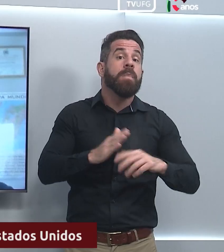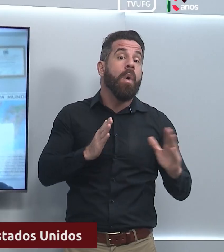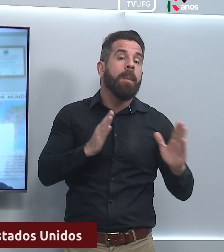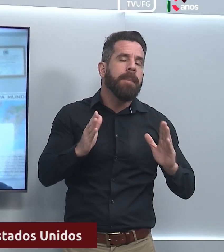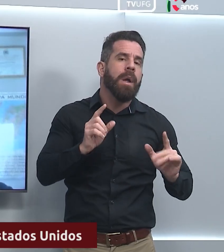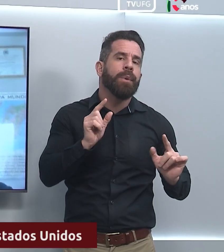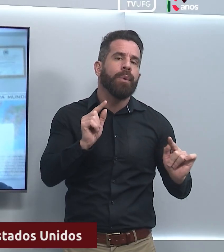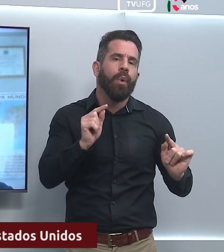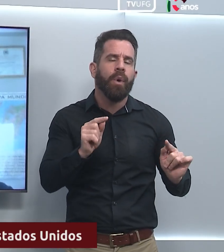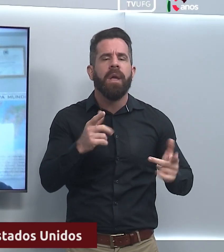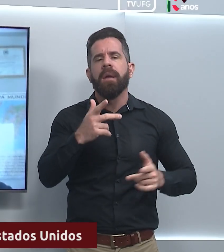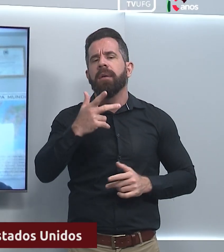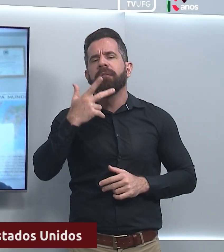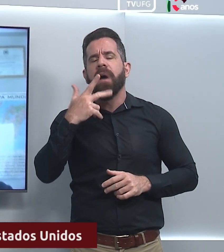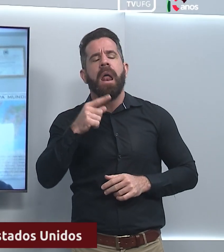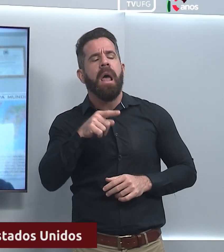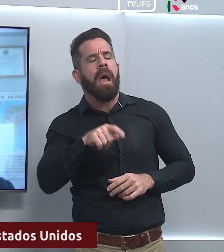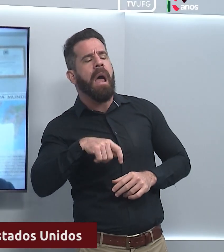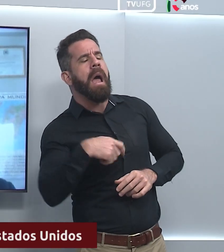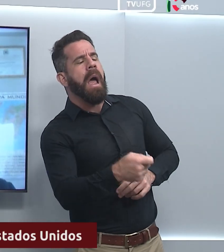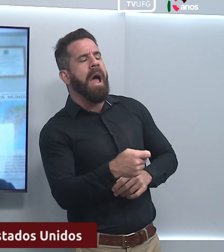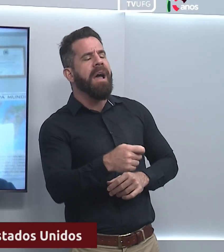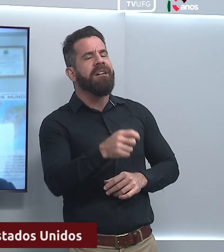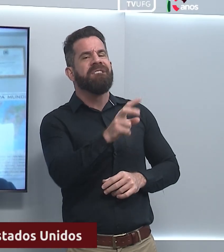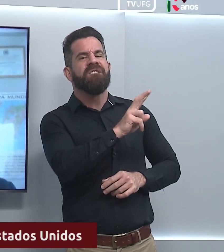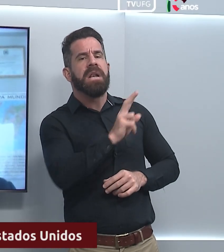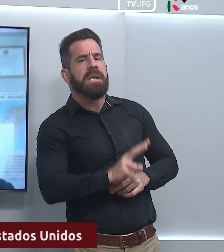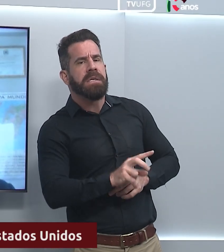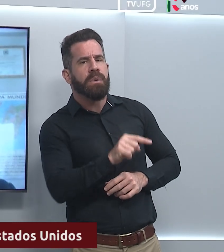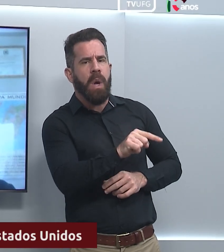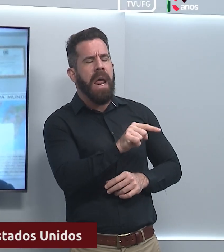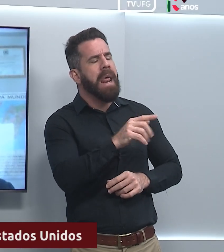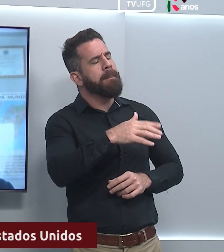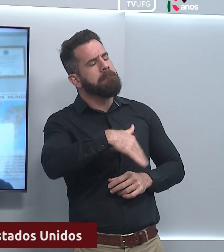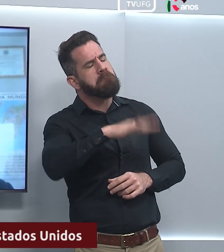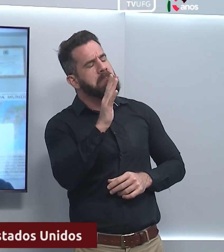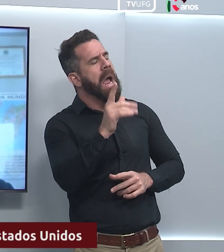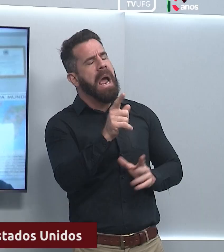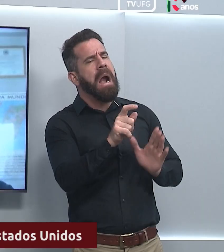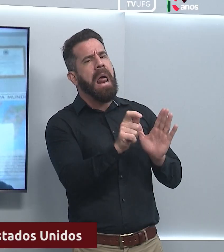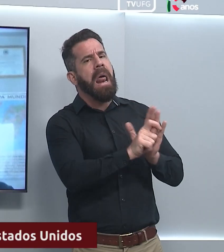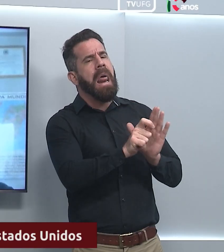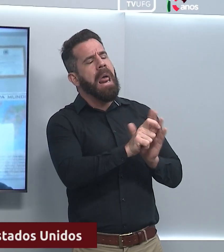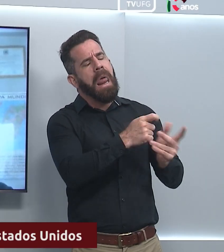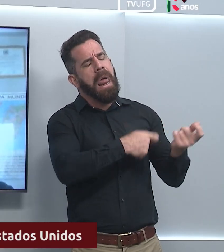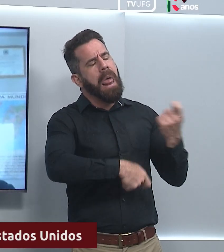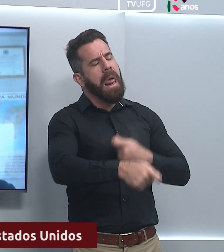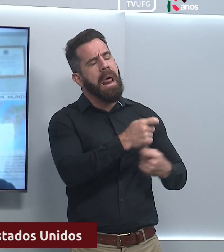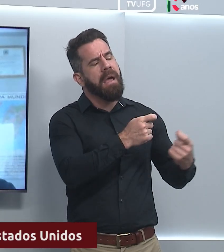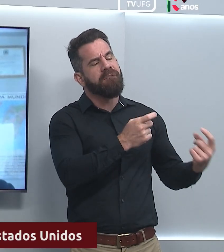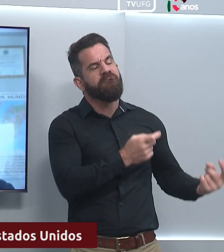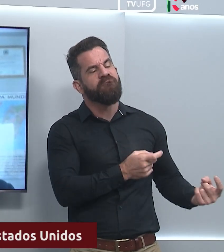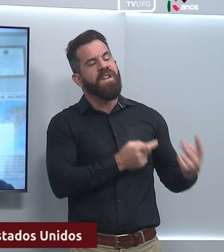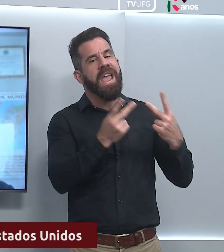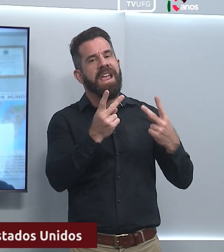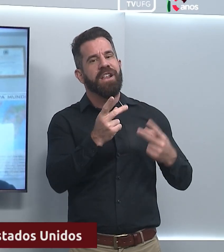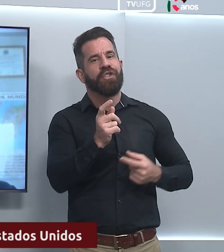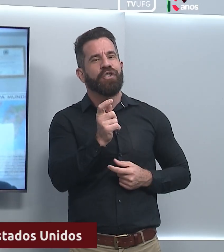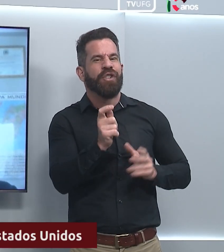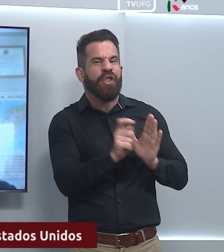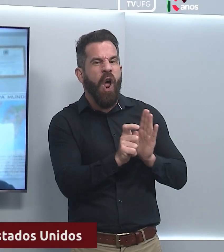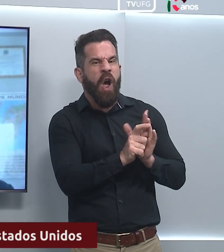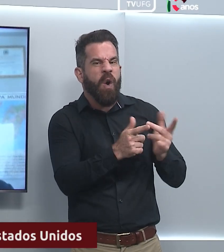a Venezuela é responsável por grande parte da droga que vai para os Estados Unidos, e também